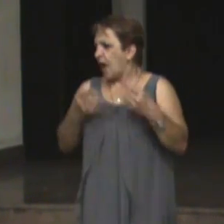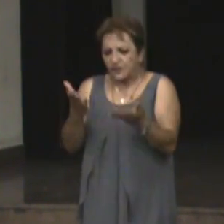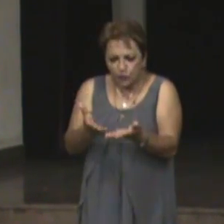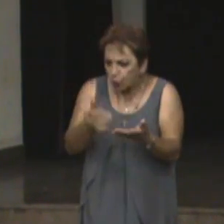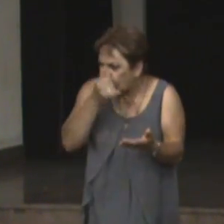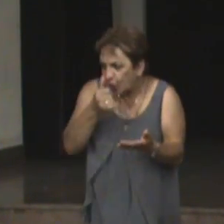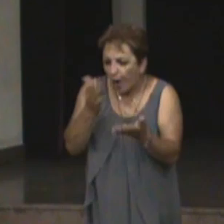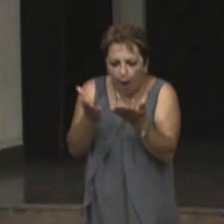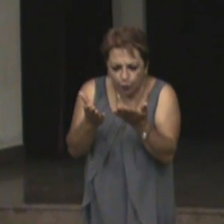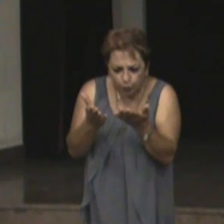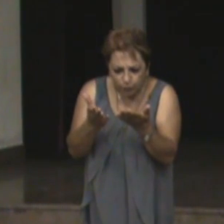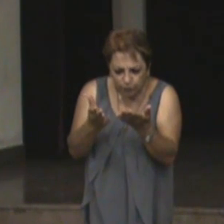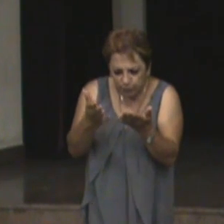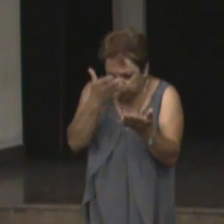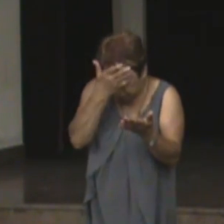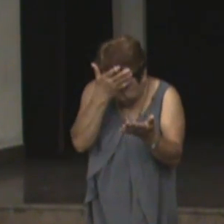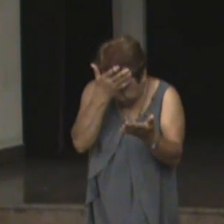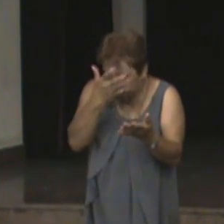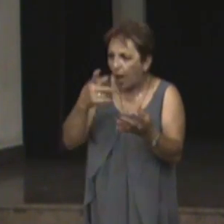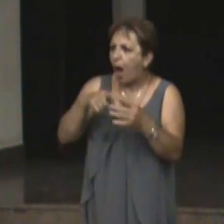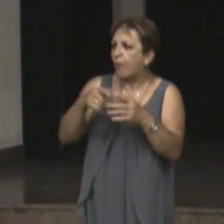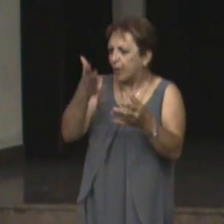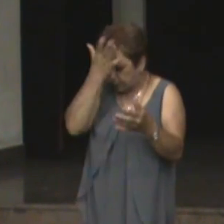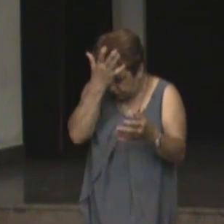Գիտեք, շատ հաճախ ես չեմ կարողանում ավետարան կարդալ,